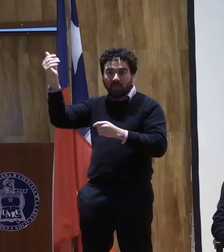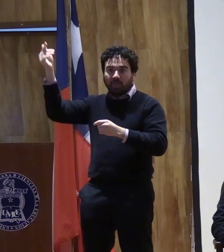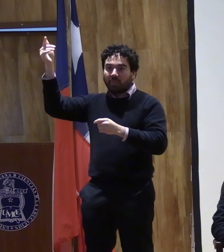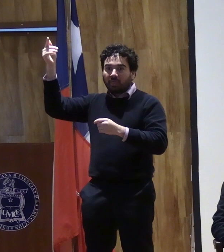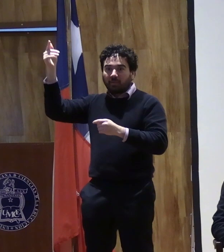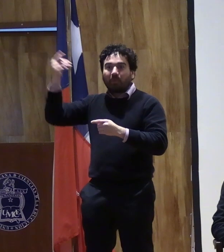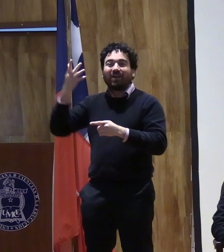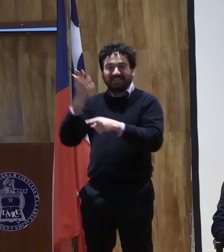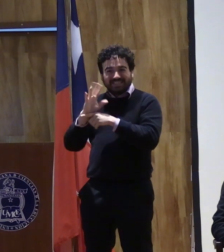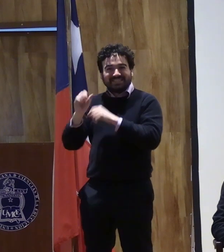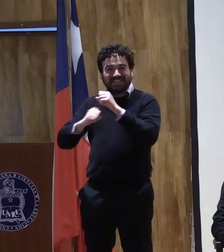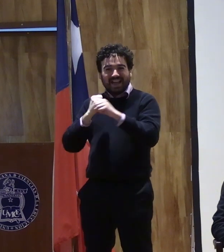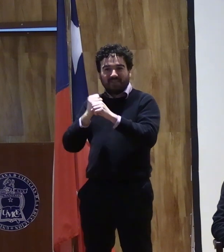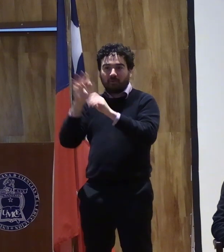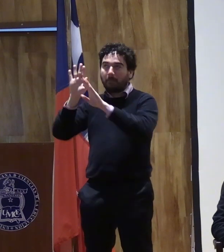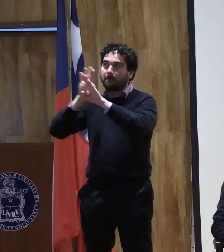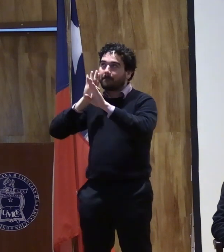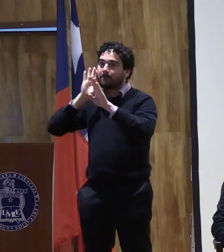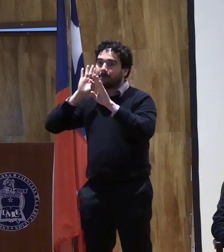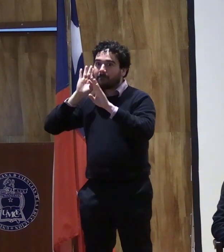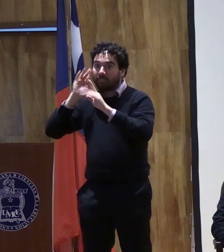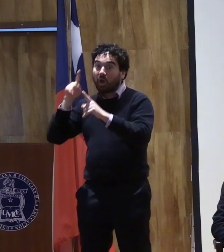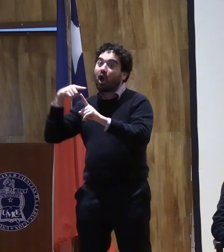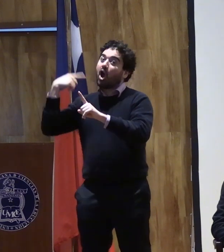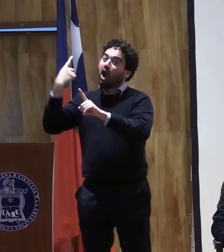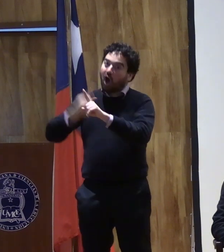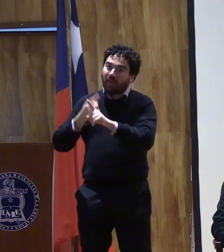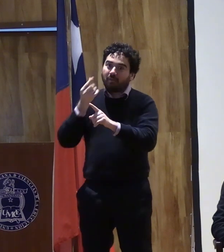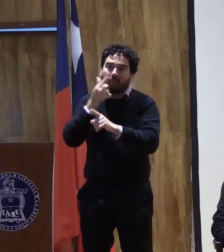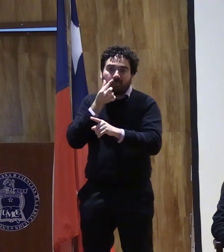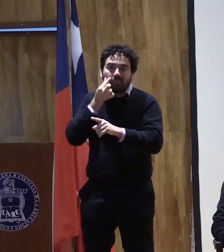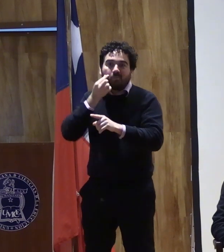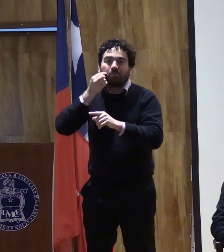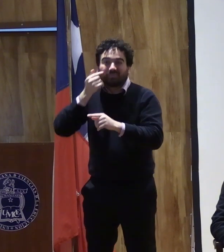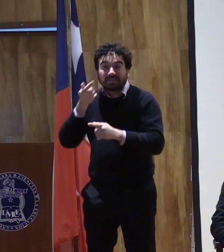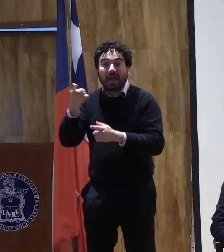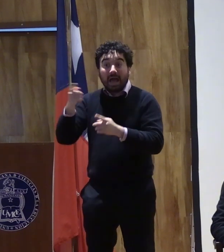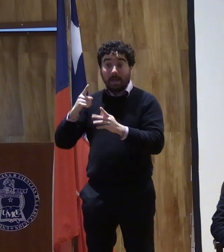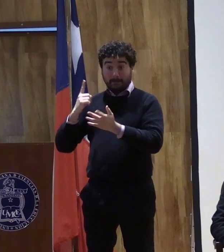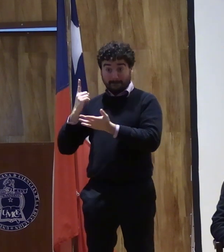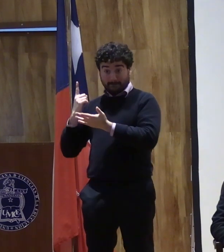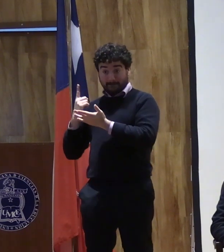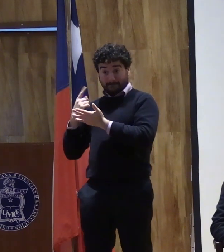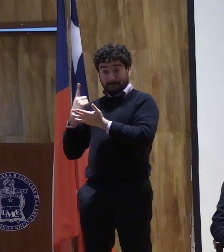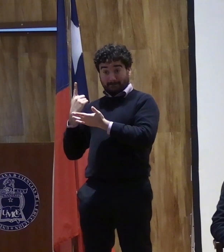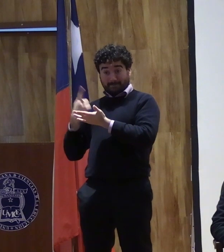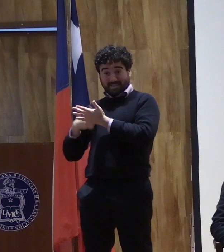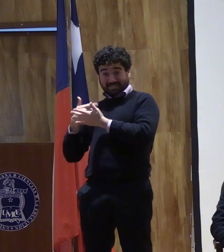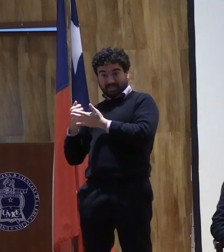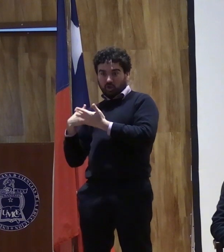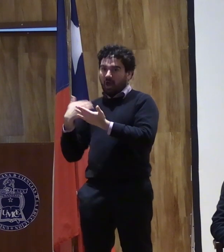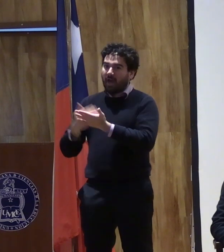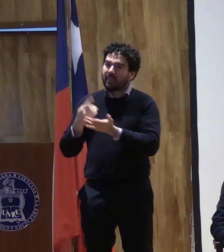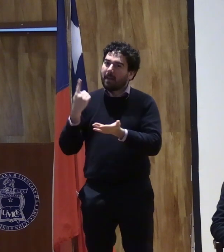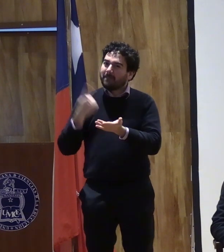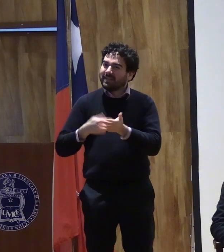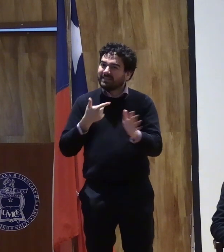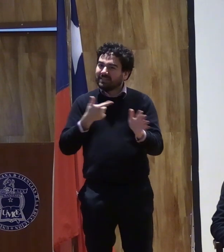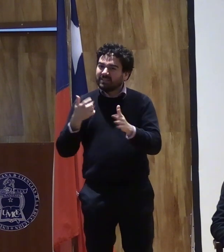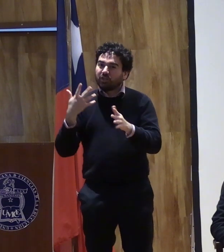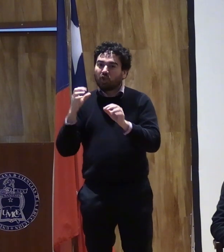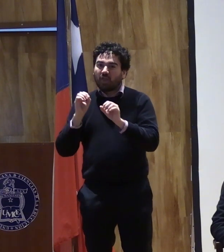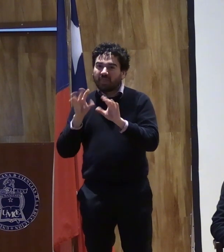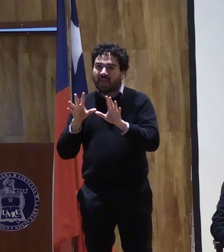1710 hubo 6 o 7 ciclos enteros en que el Sol no estuvo ni ahí con hacer